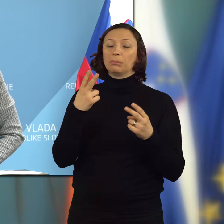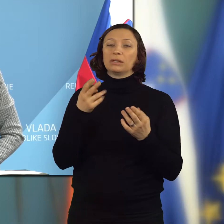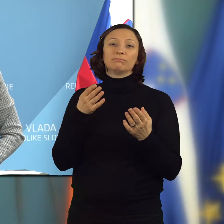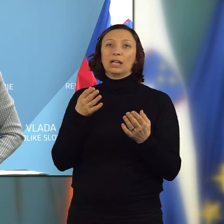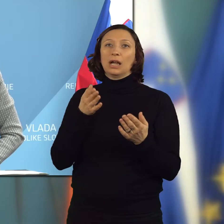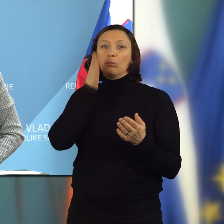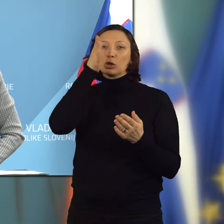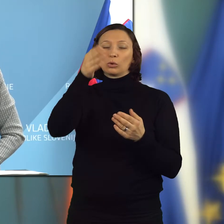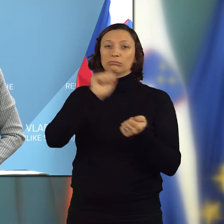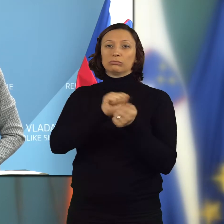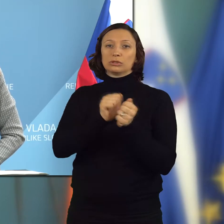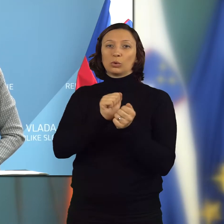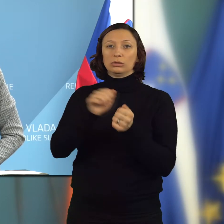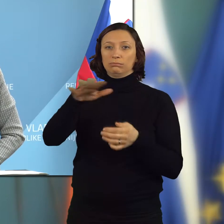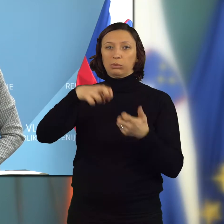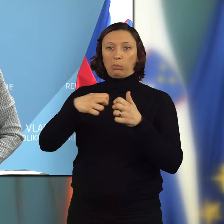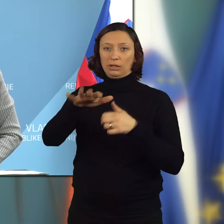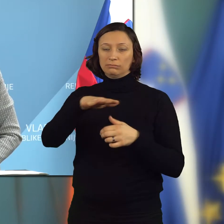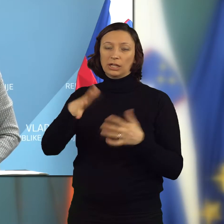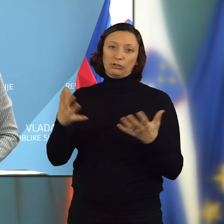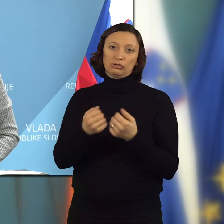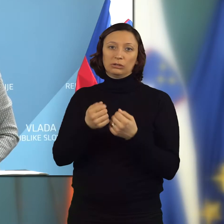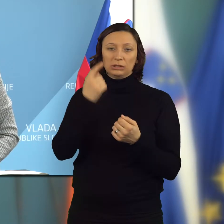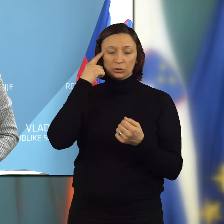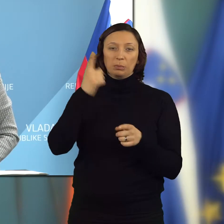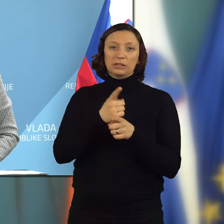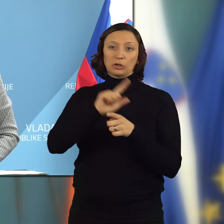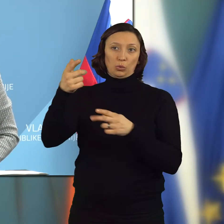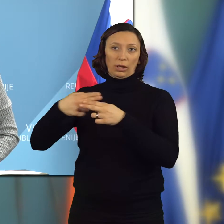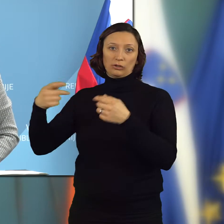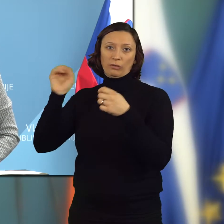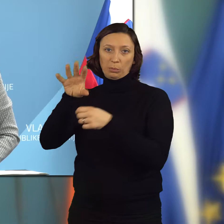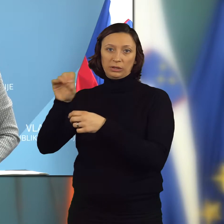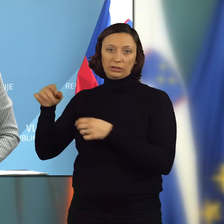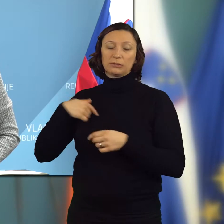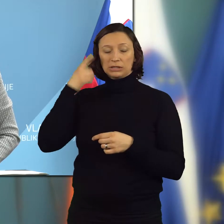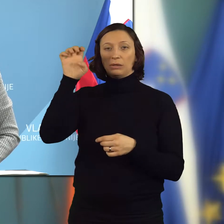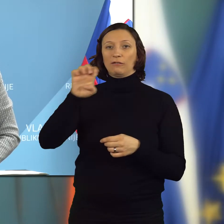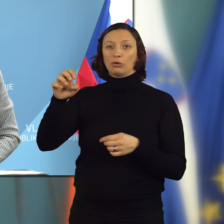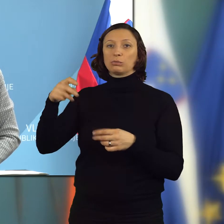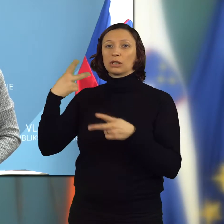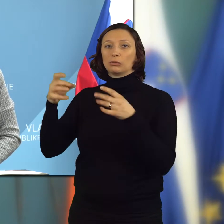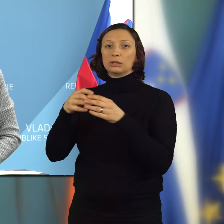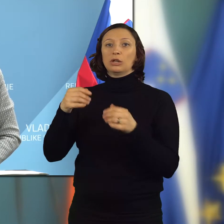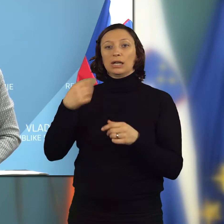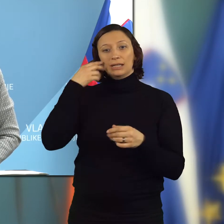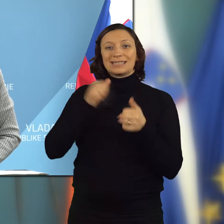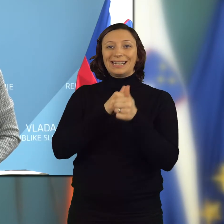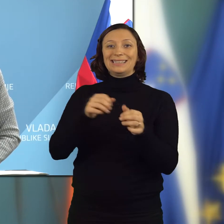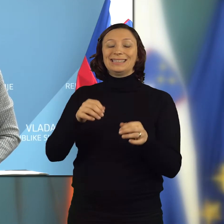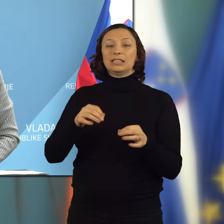tisti pomemben precedens tudi za ostale države. Menim sama, da bi Evropska komisija morala slediti tudi